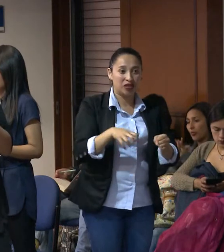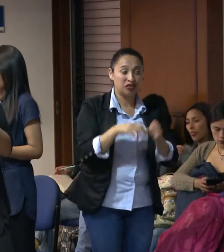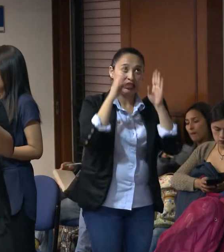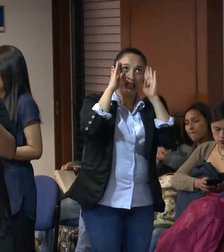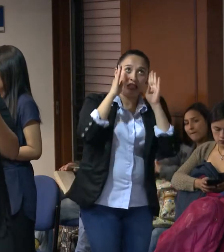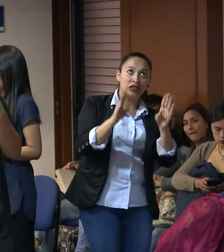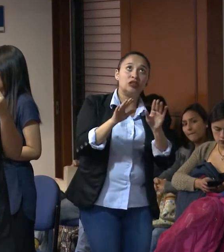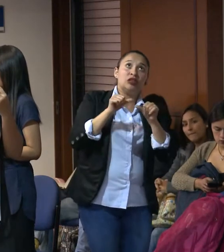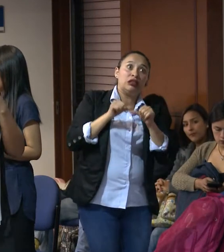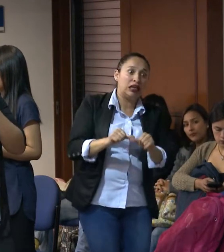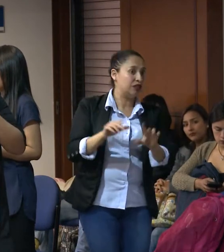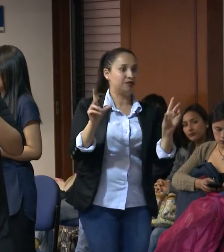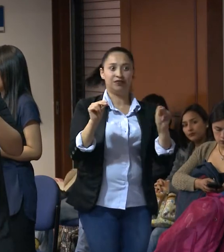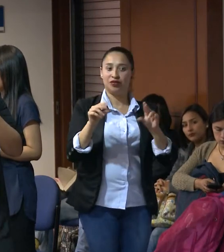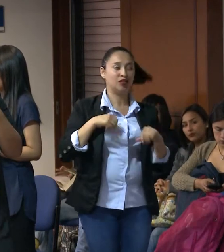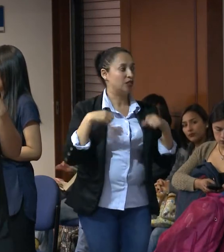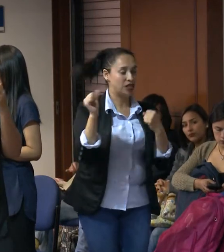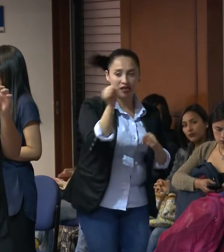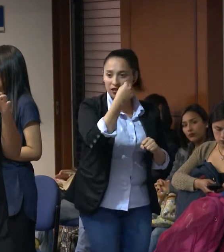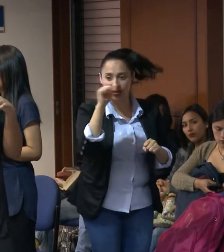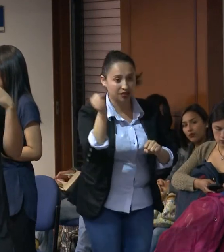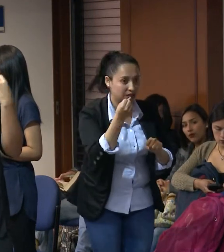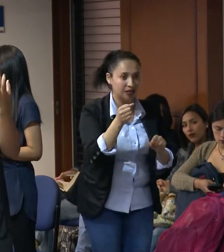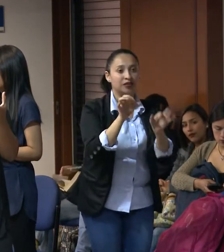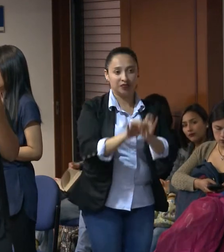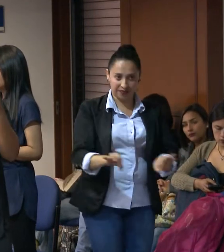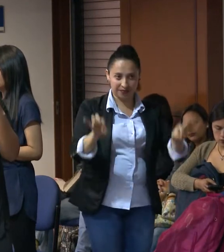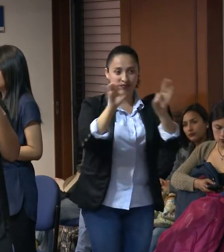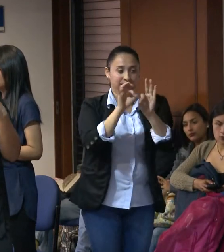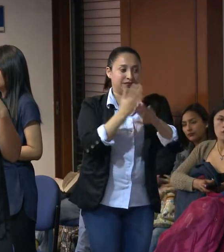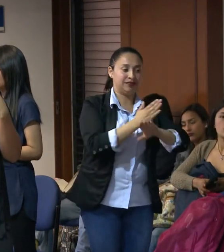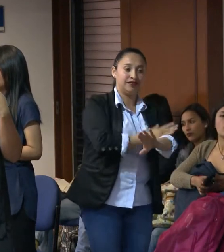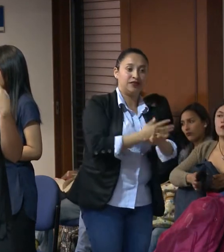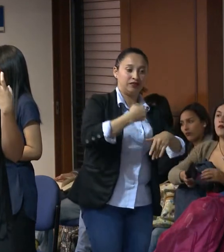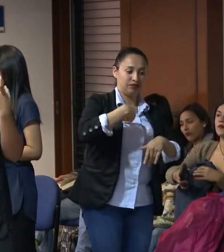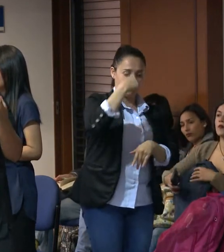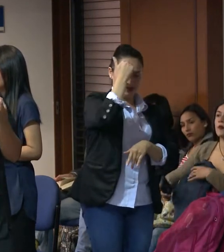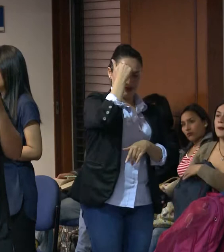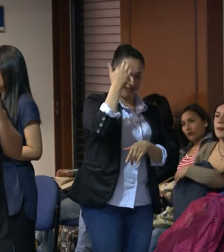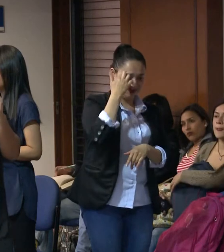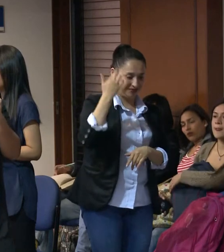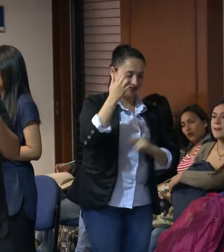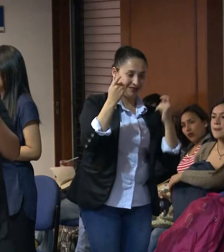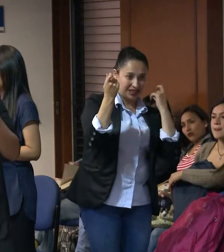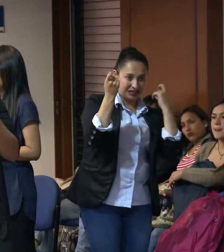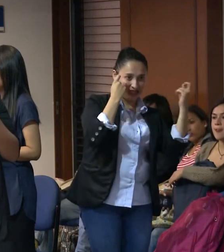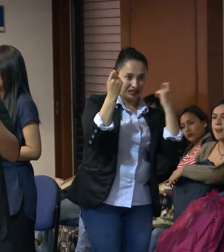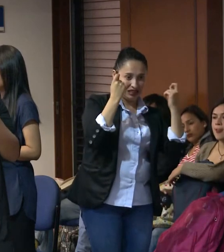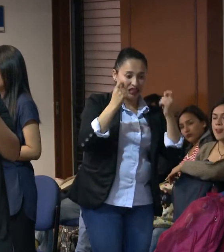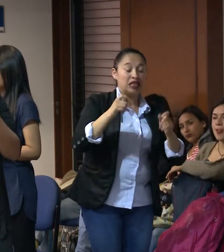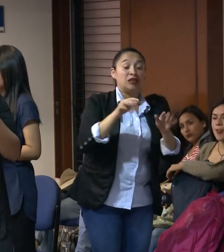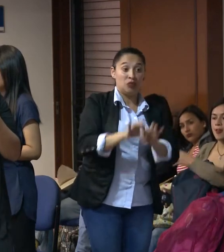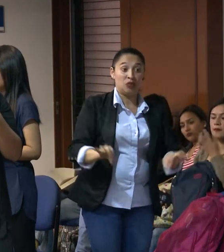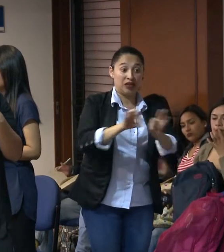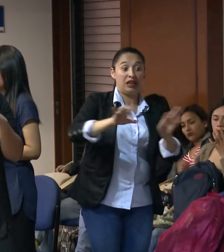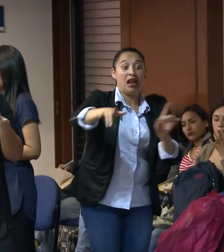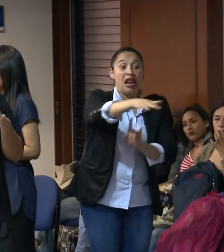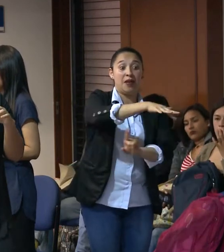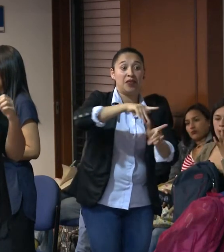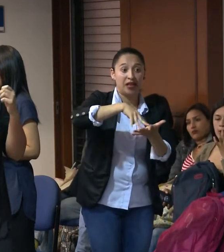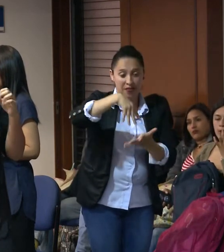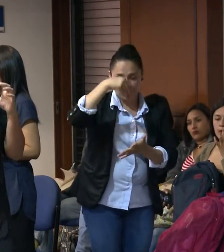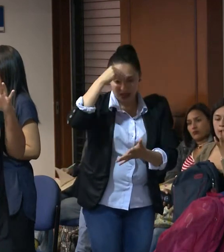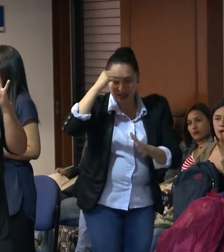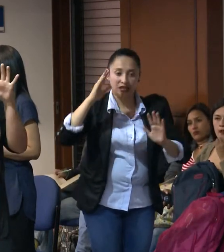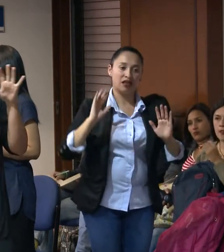mucho. Entonces, es bueno como tener estrategias, y también influye mucho el ambiente de aprendizaje, y